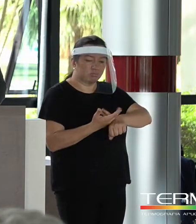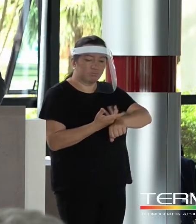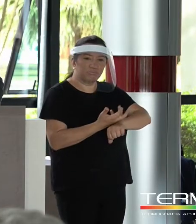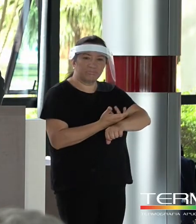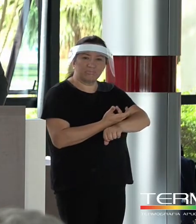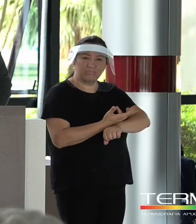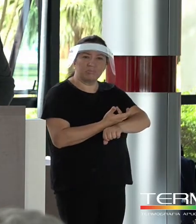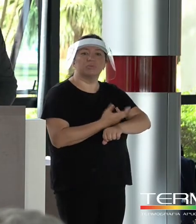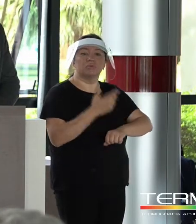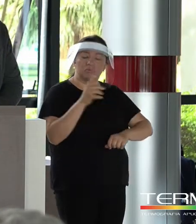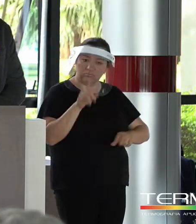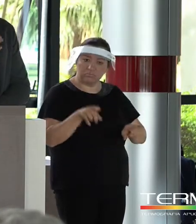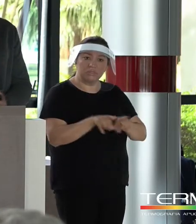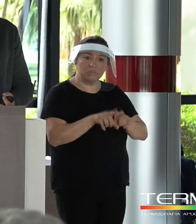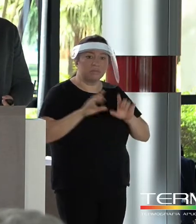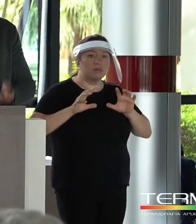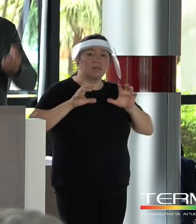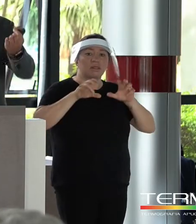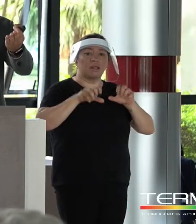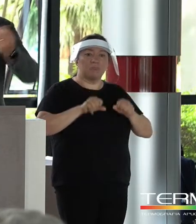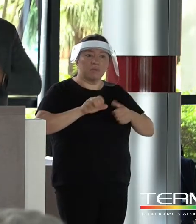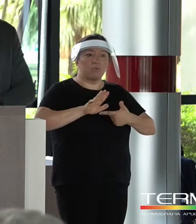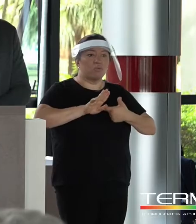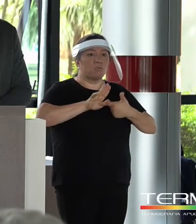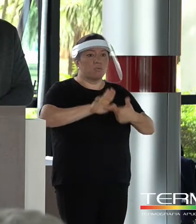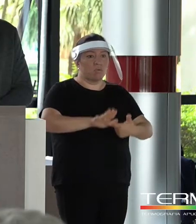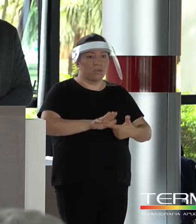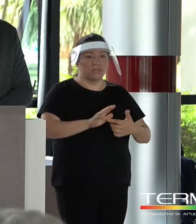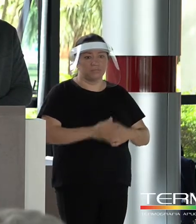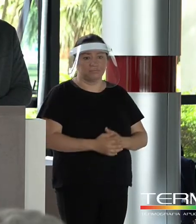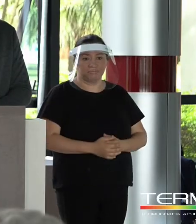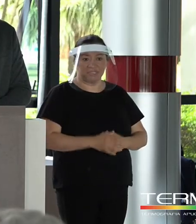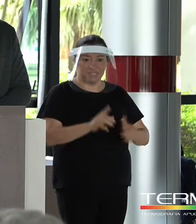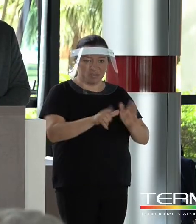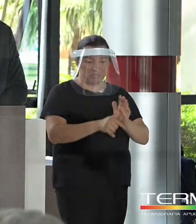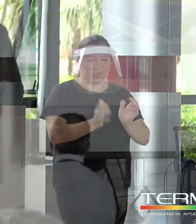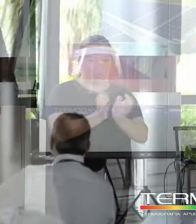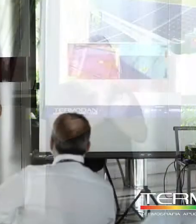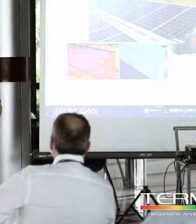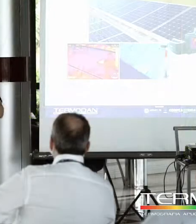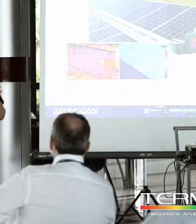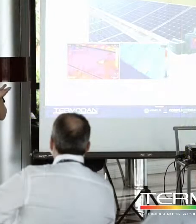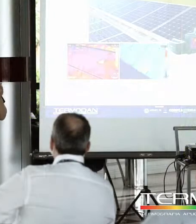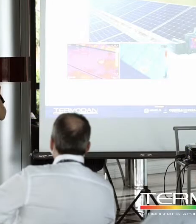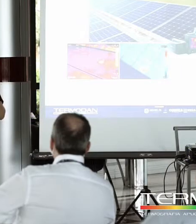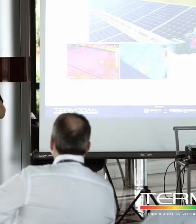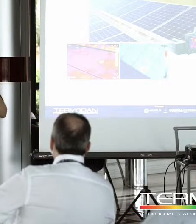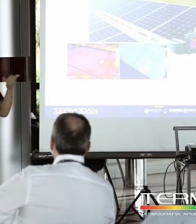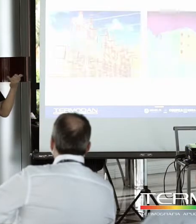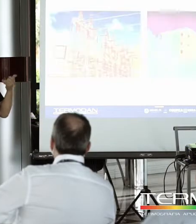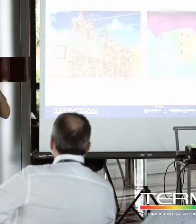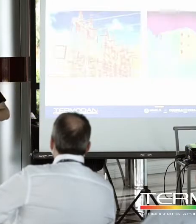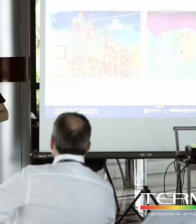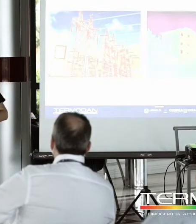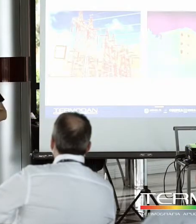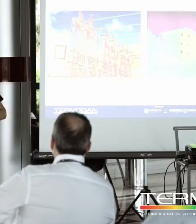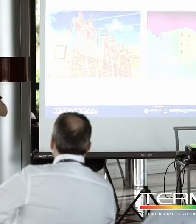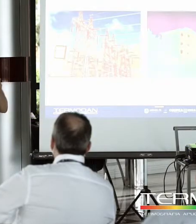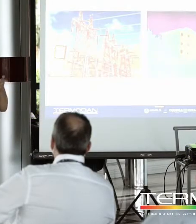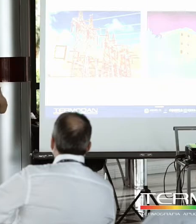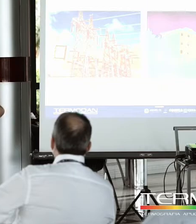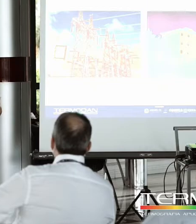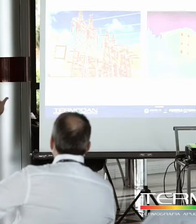animais. Parte elétrica, vou deixar para o nosso amigo falar, que ele vai falar mais do que eu sobre isso. Eu vou falar sobre a